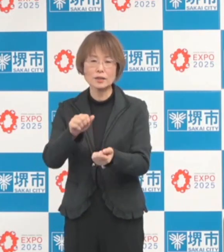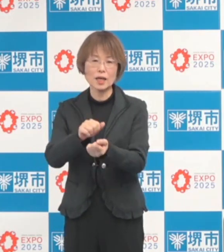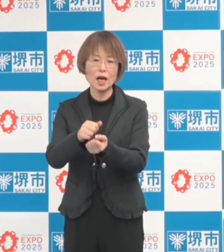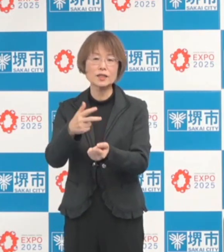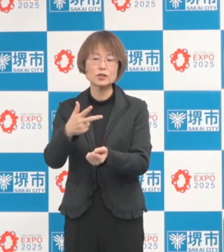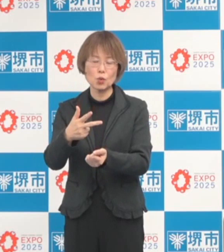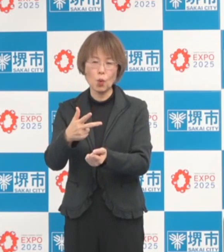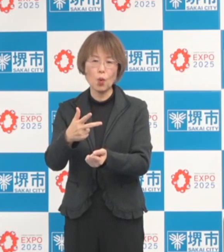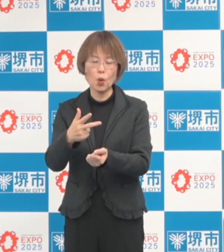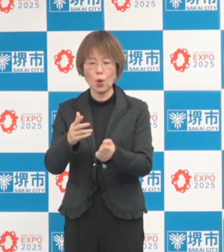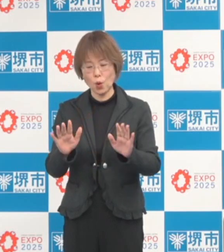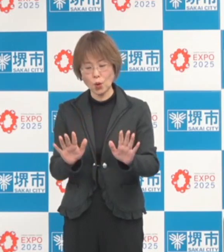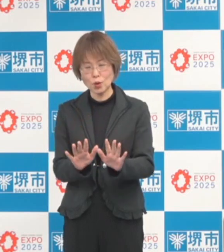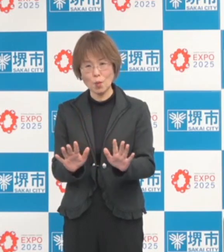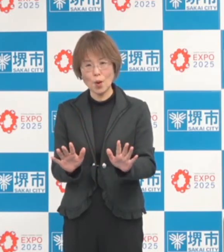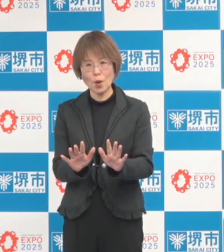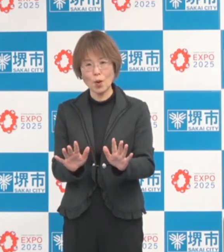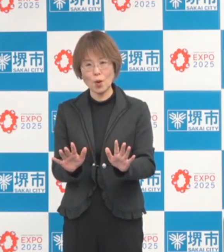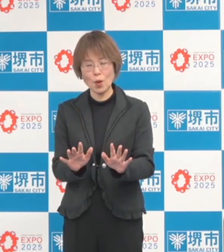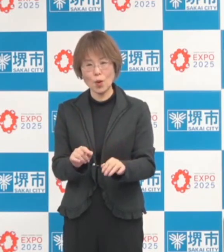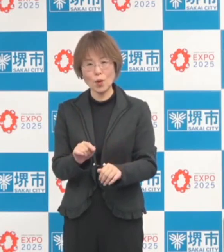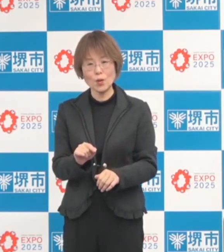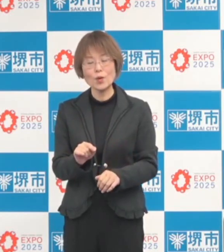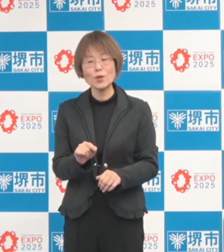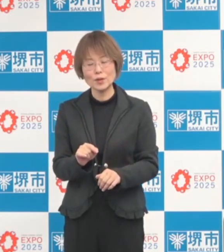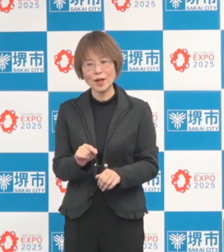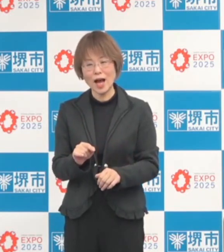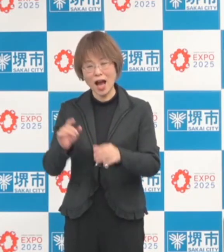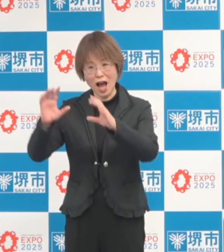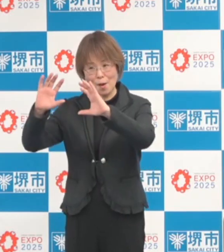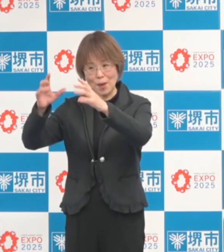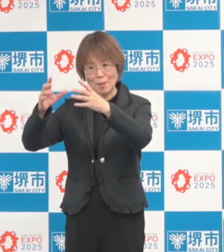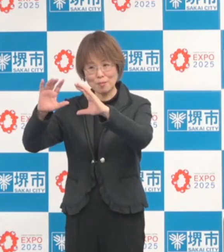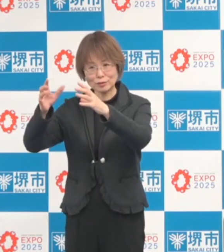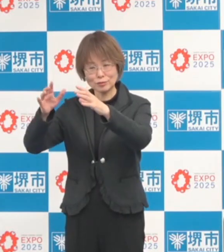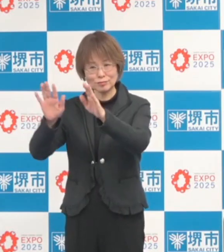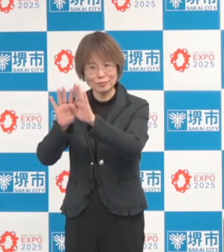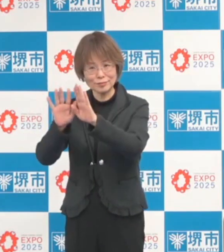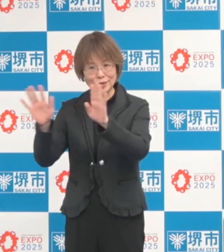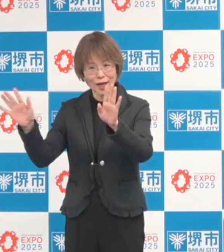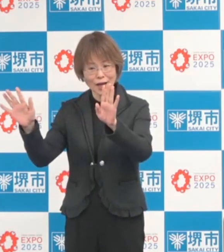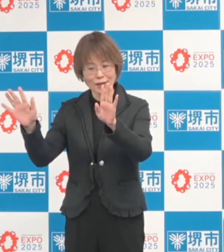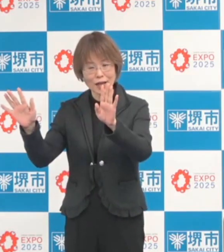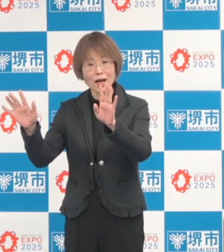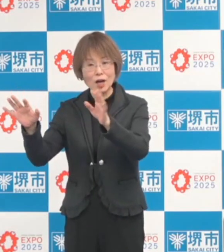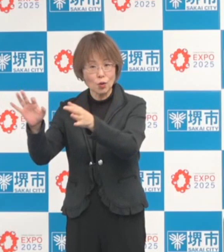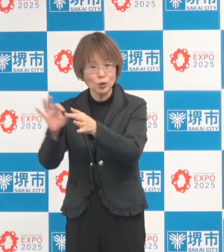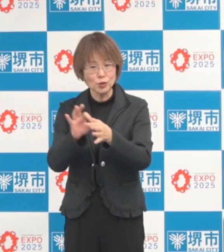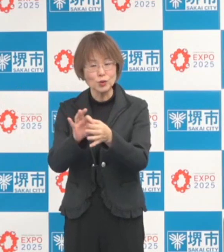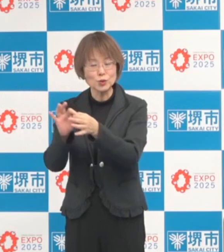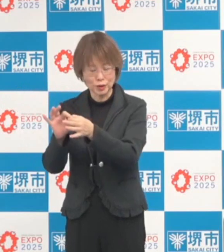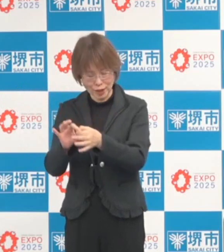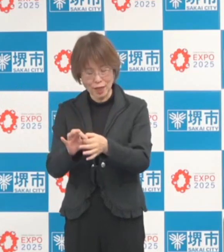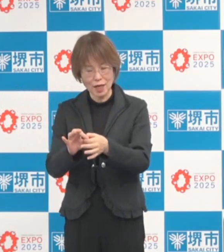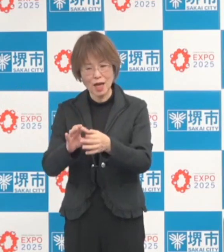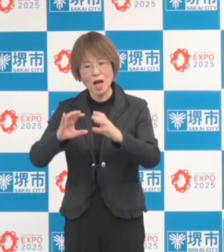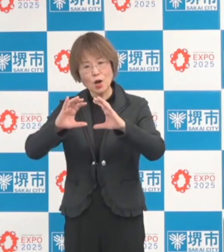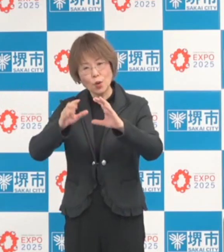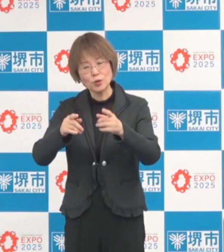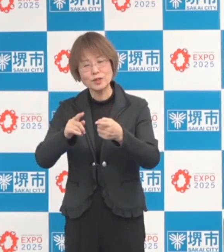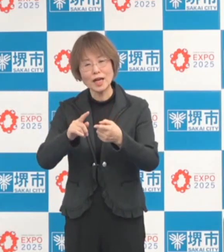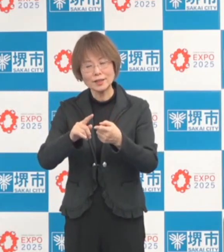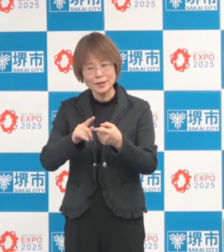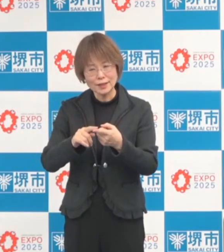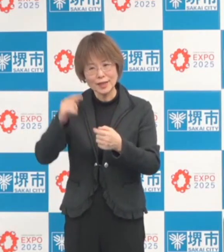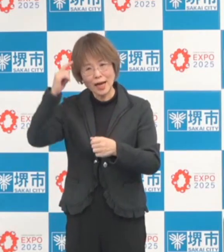の子どもたちが万博開催を通じて国際的な視野であったり可